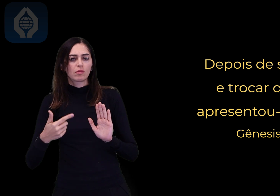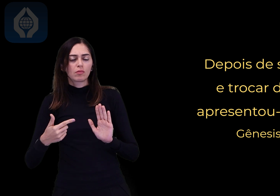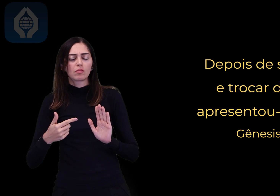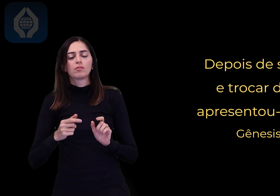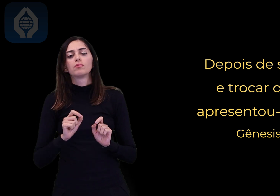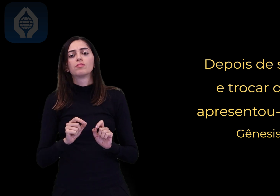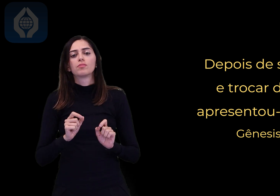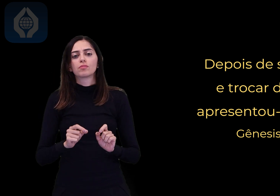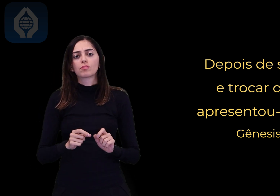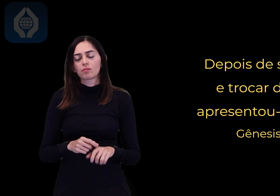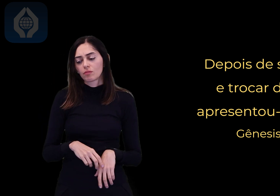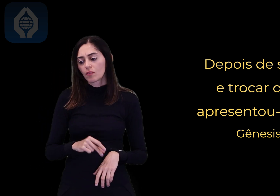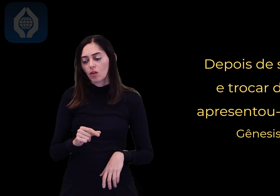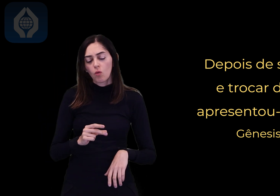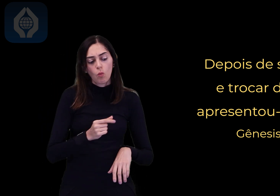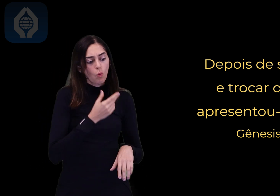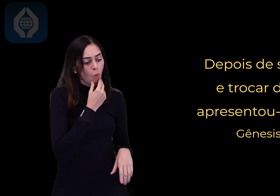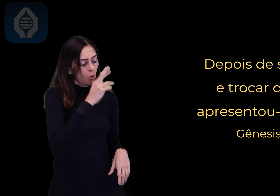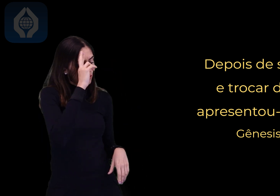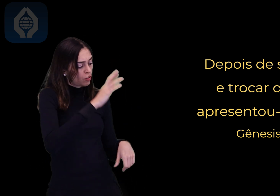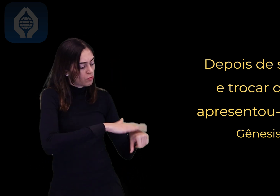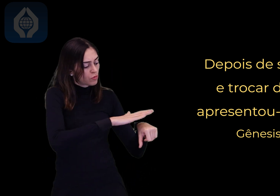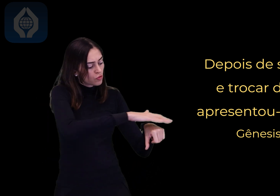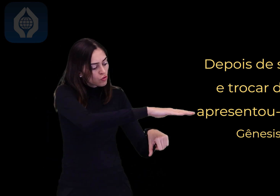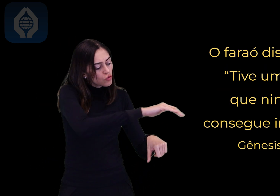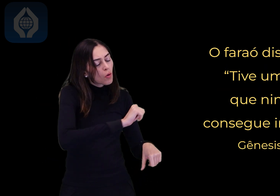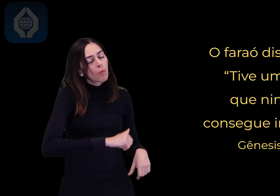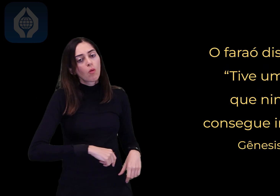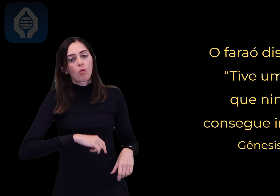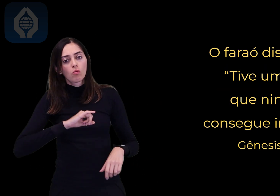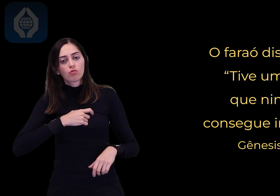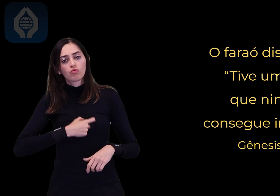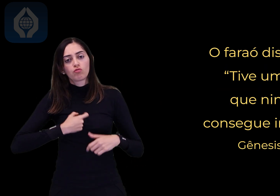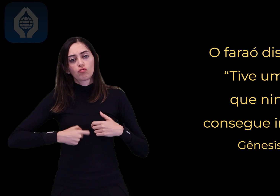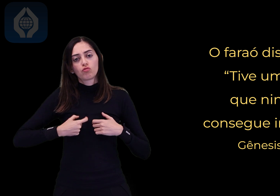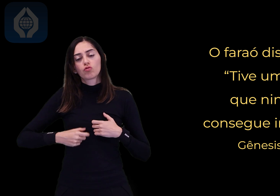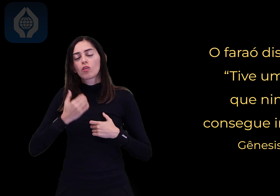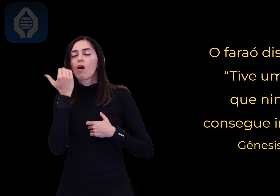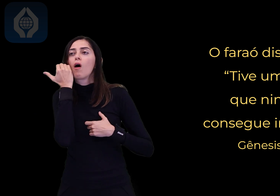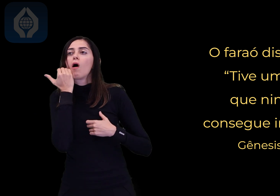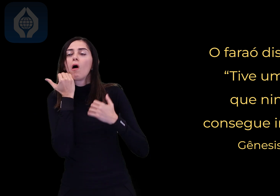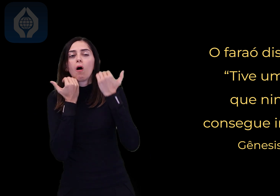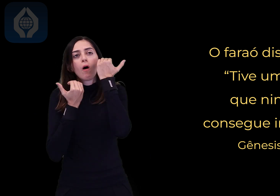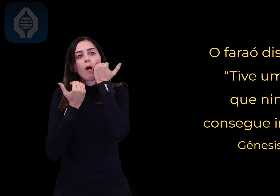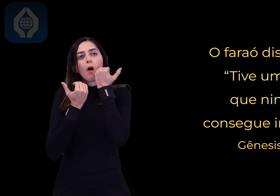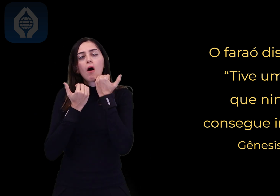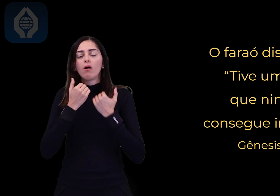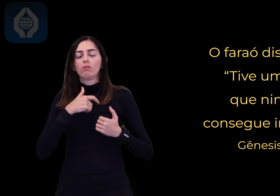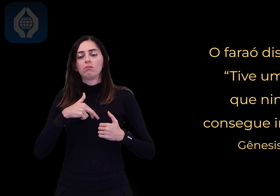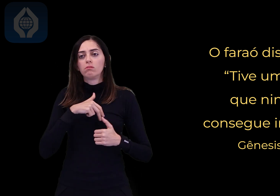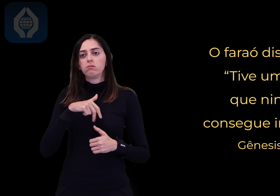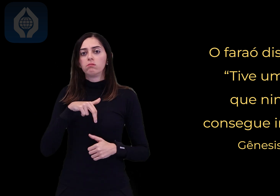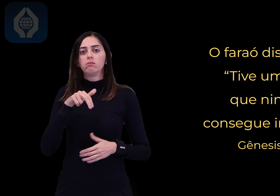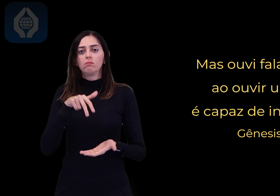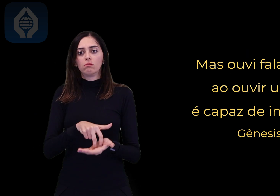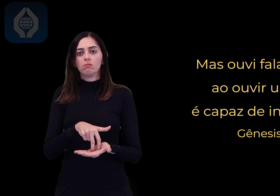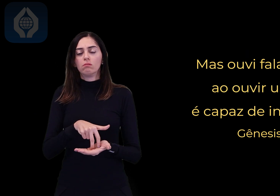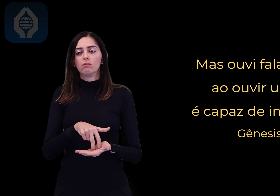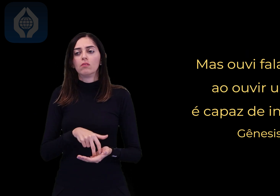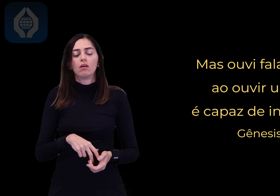se barbear e trocar de roupa, apresentou-se ao faraó. O faraó disse a José: tive um sonho que ninguém consegue interpretar, mas ouvi falar